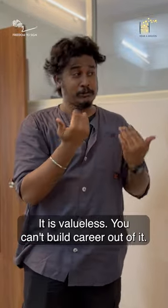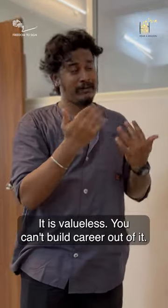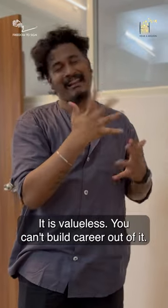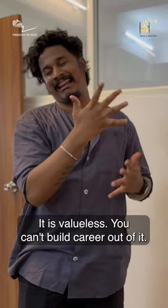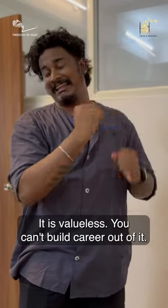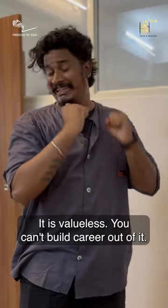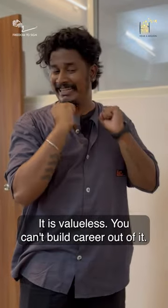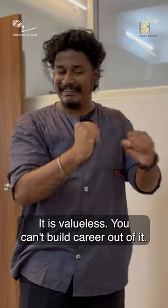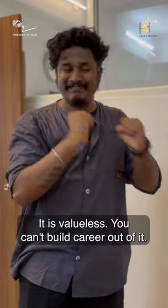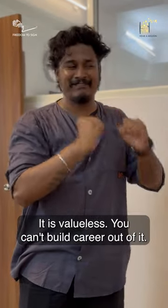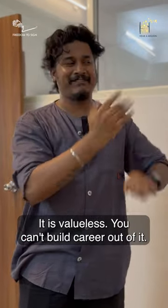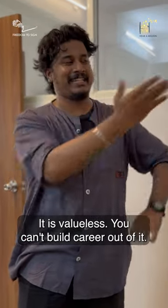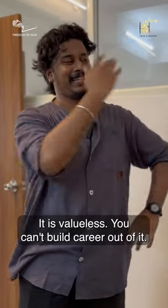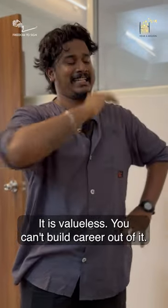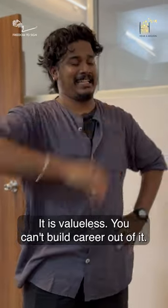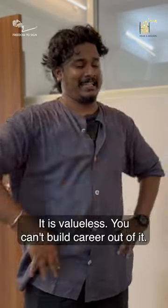सकते काफी मुश्किल